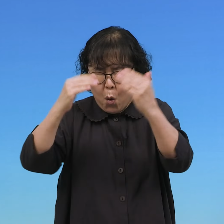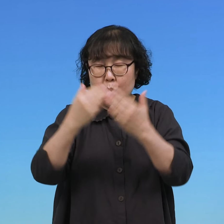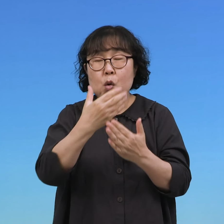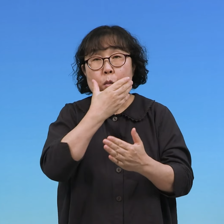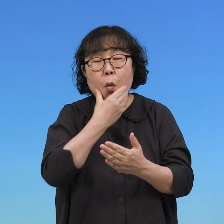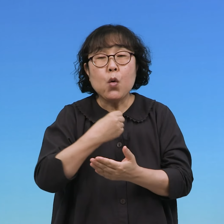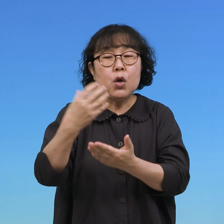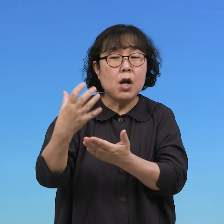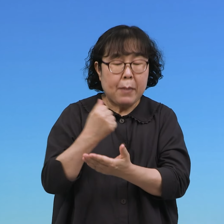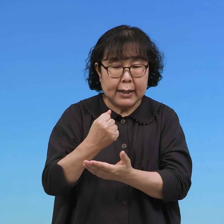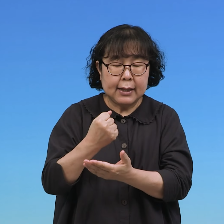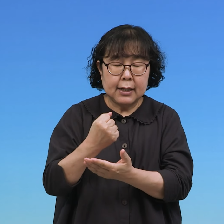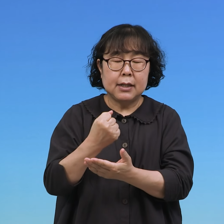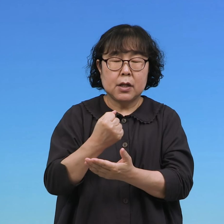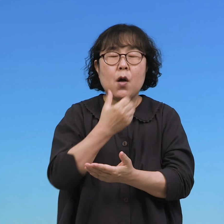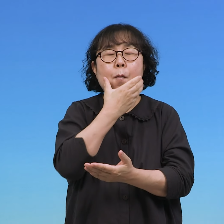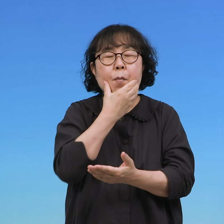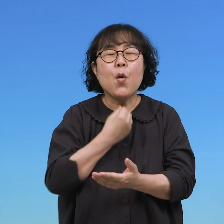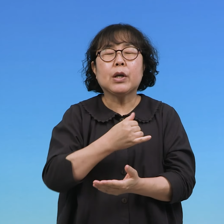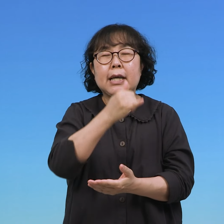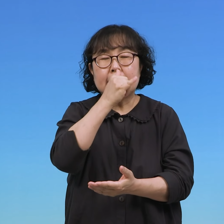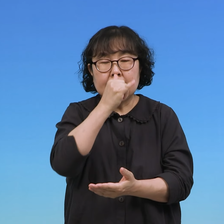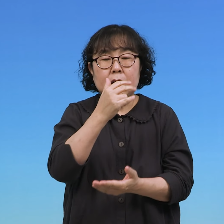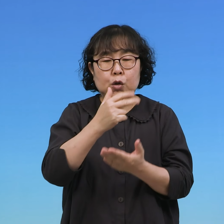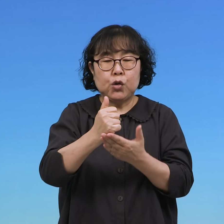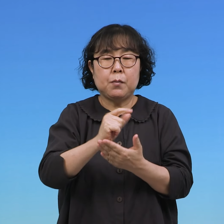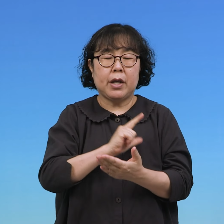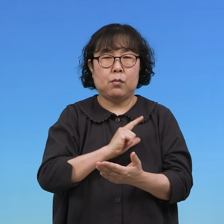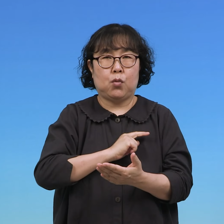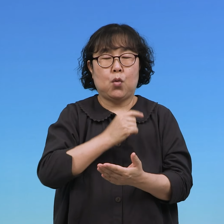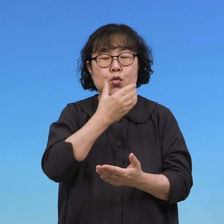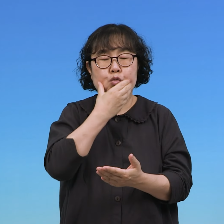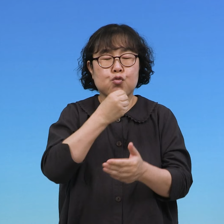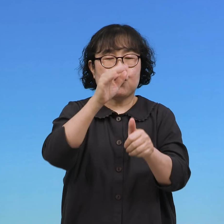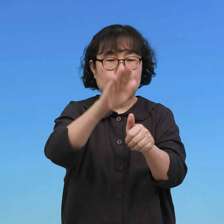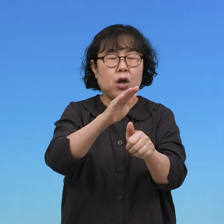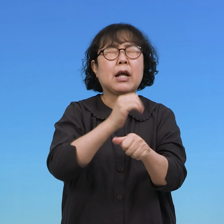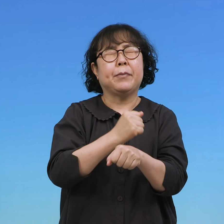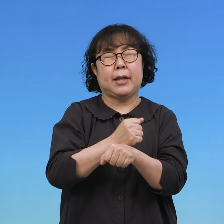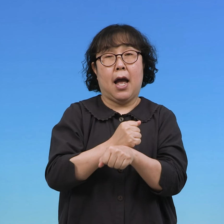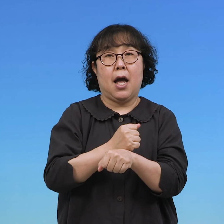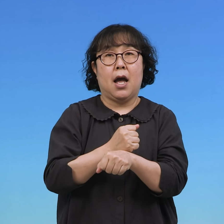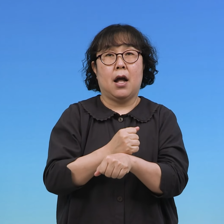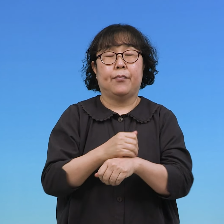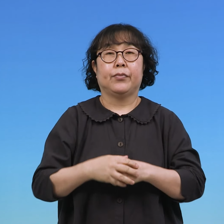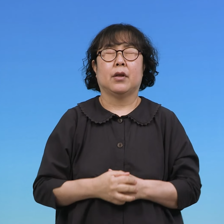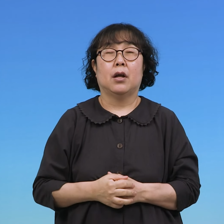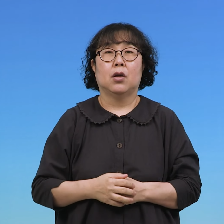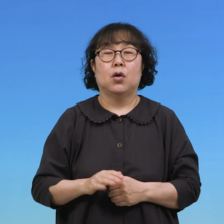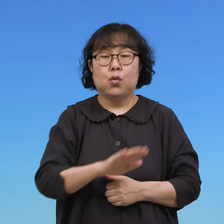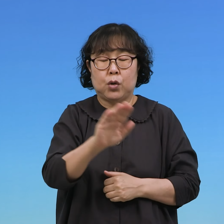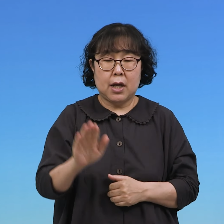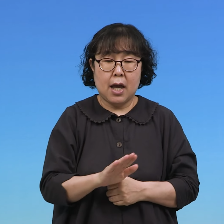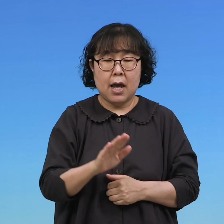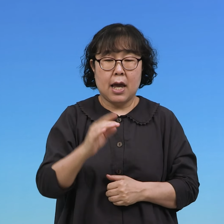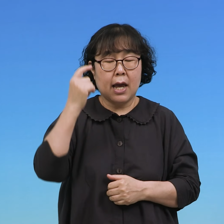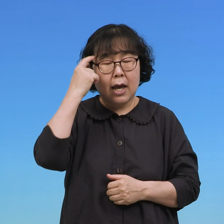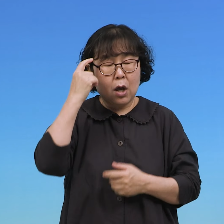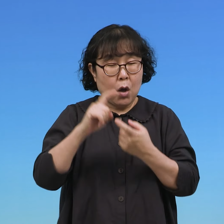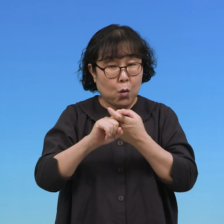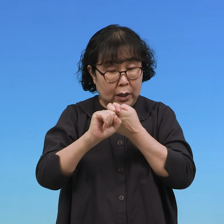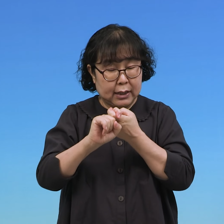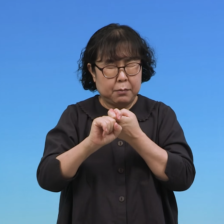받는 놀라운 결과가 있기를 주님 이름으로 간절히 축원합니다. 이제 우리의 시선이, 우리의 관심이, 그래서